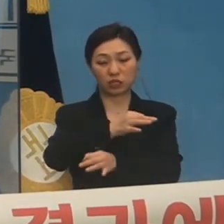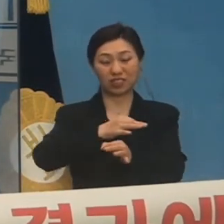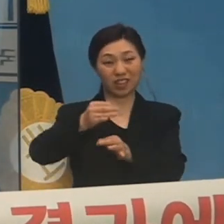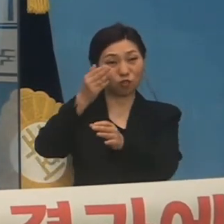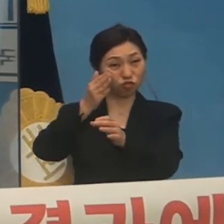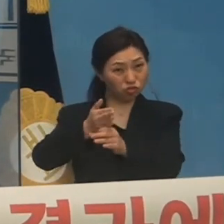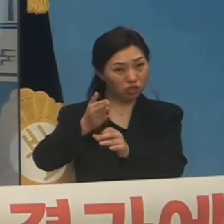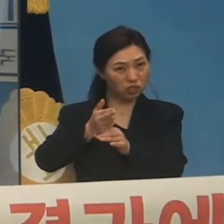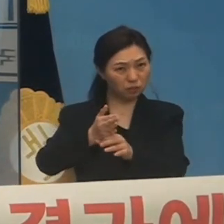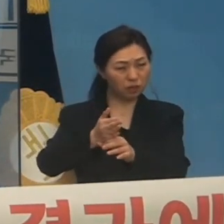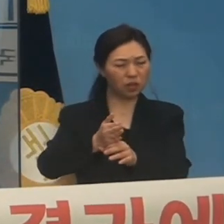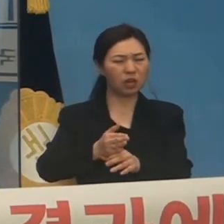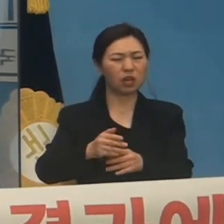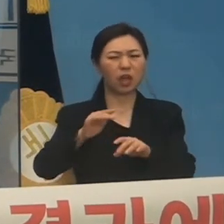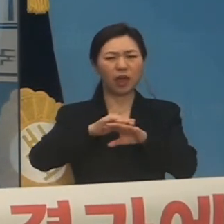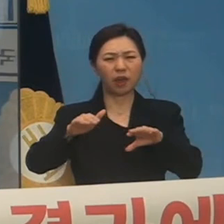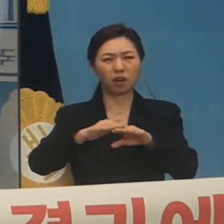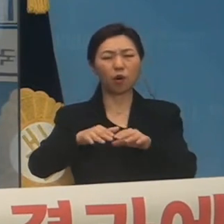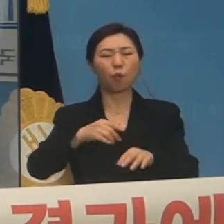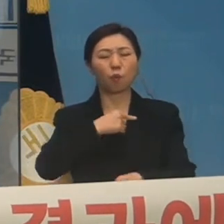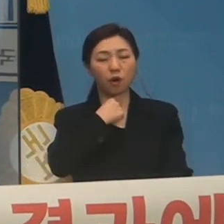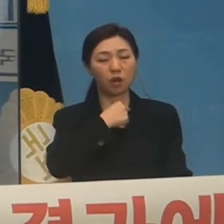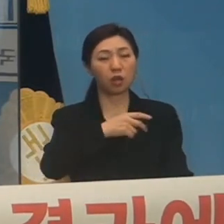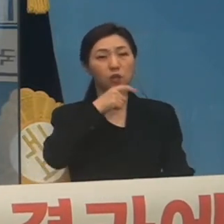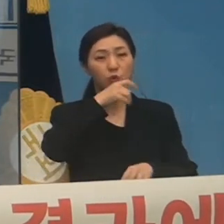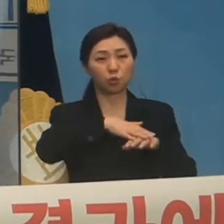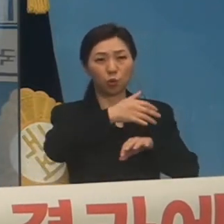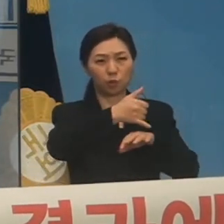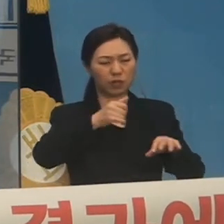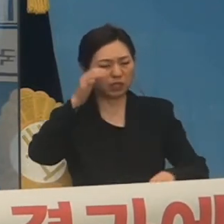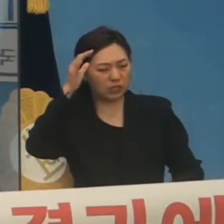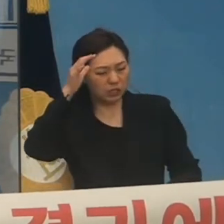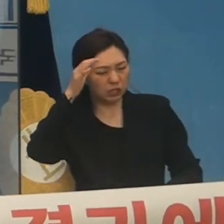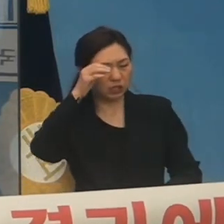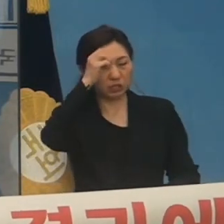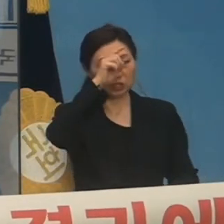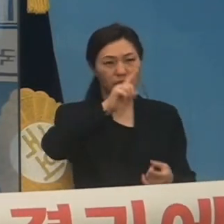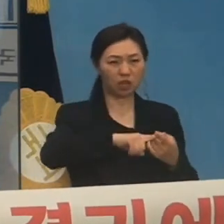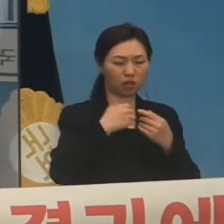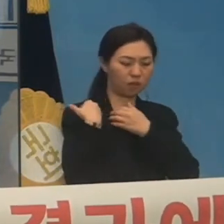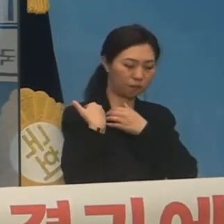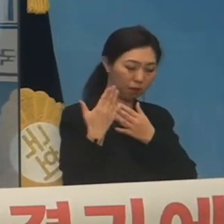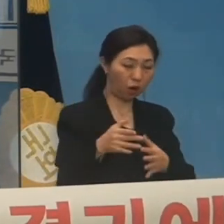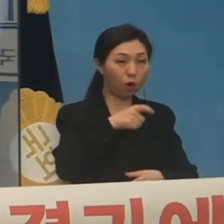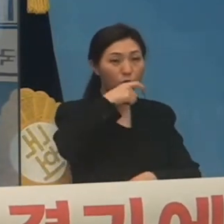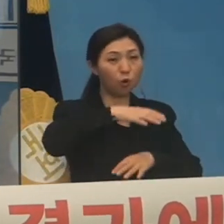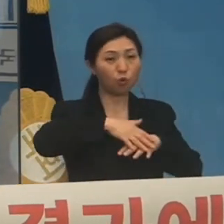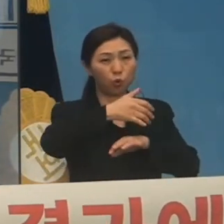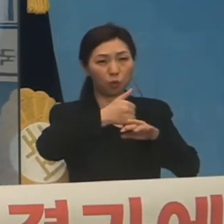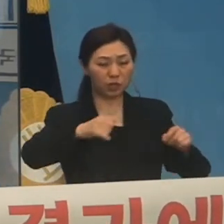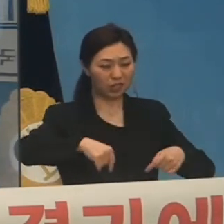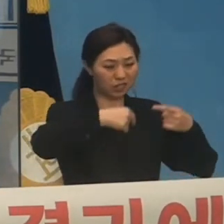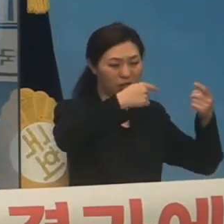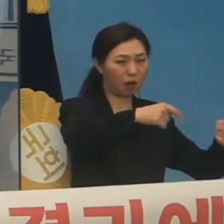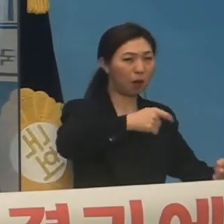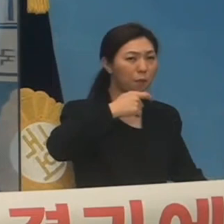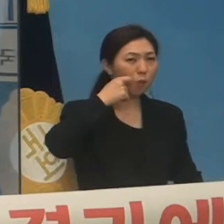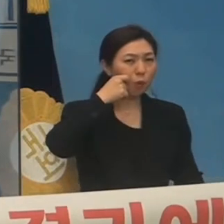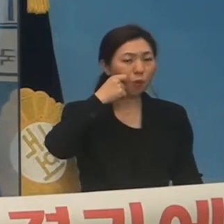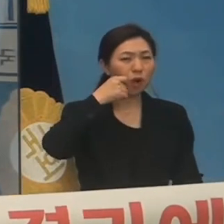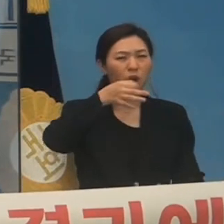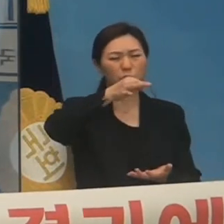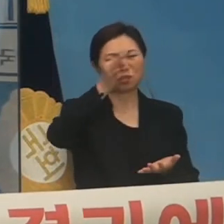농민농업인의 기대를 외면하며 결국 농민농업인이 참여할 수 없을 정도로 낮은 가격으로 낙찰 가격이 결정되는